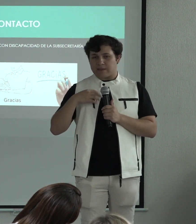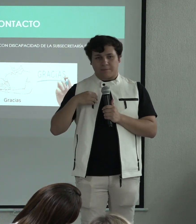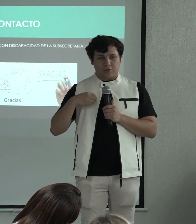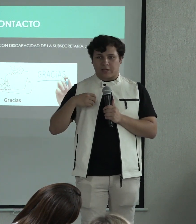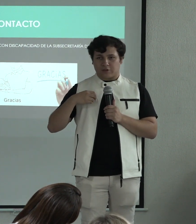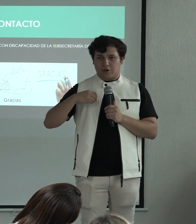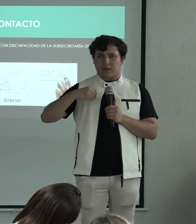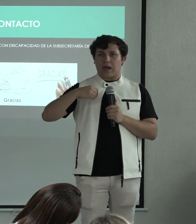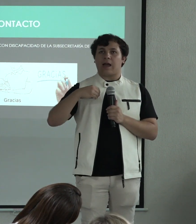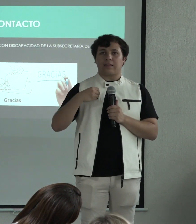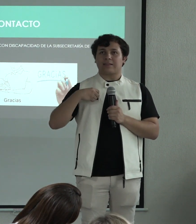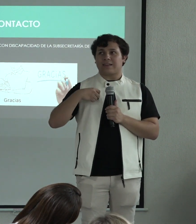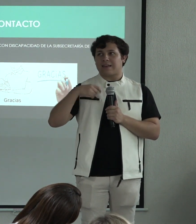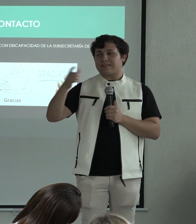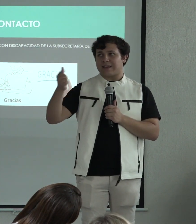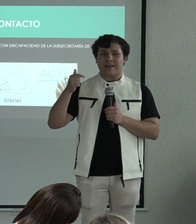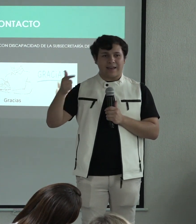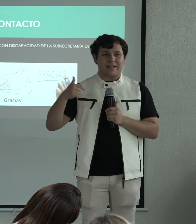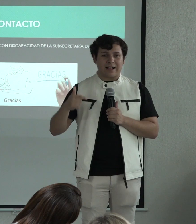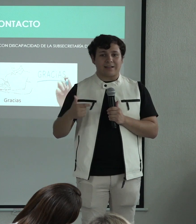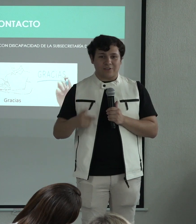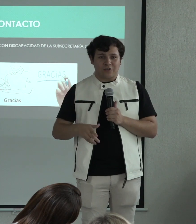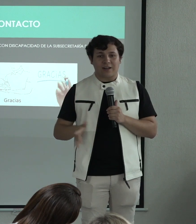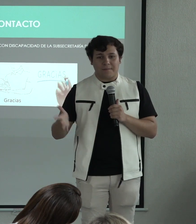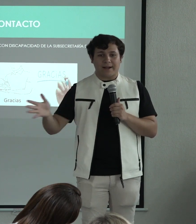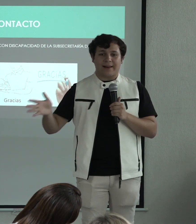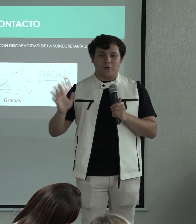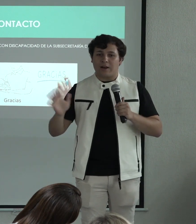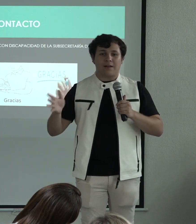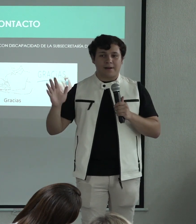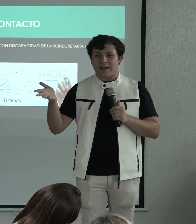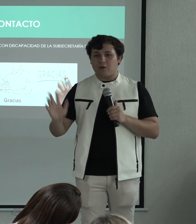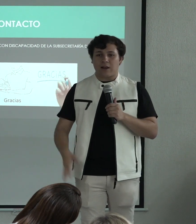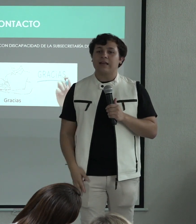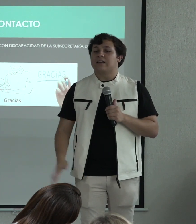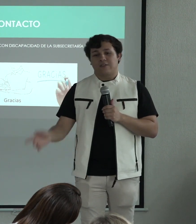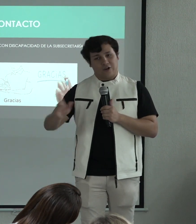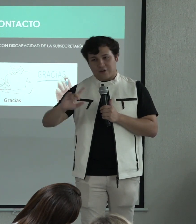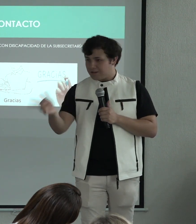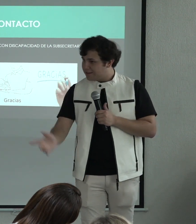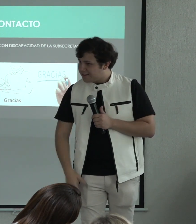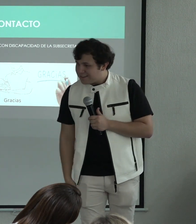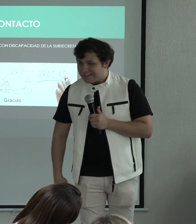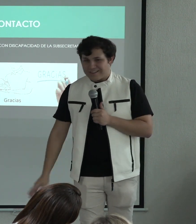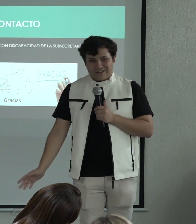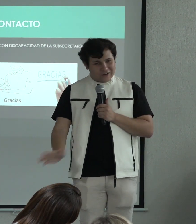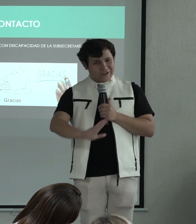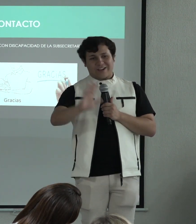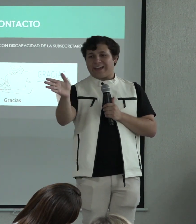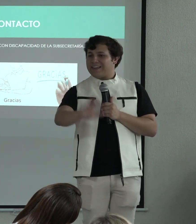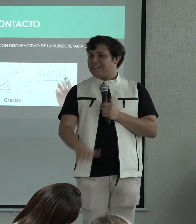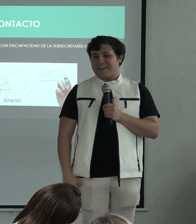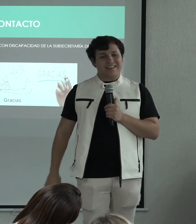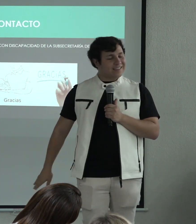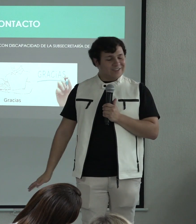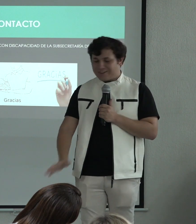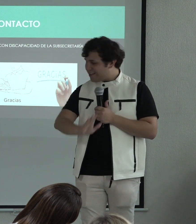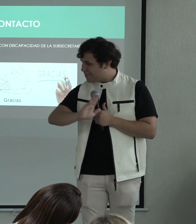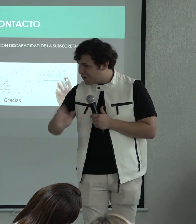en TikTok y, ay, es que ella enseña la canción de la vaca Lola, la vaca Lola. No, no, ¿ok? Eso no, tampoco.